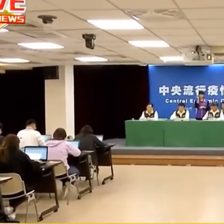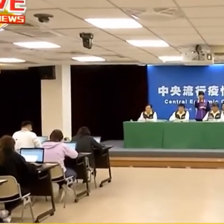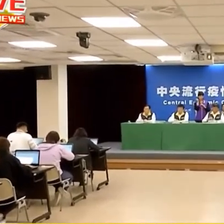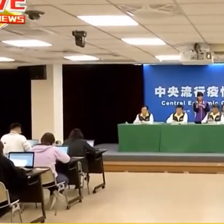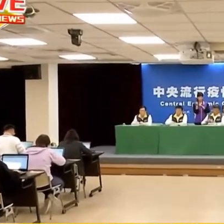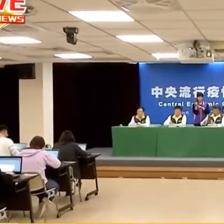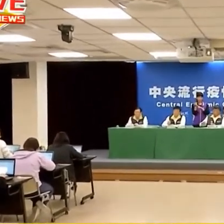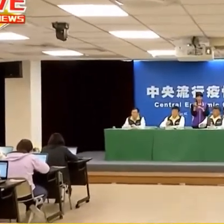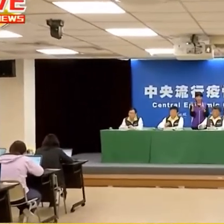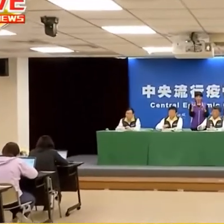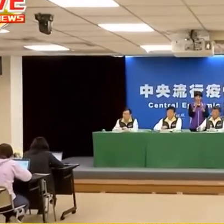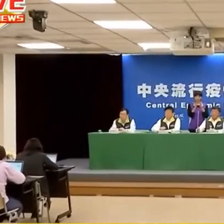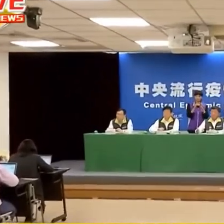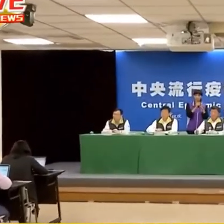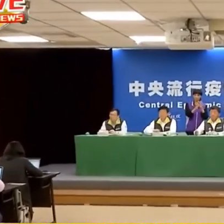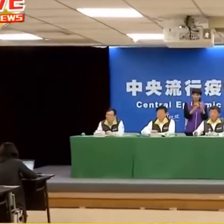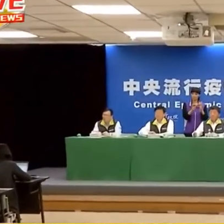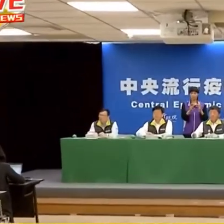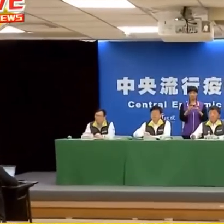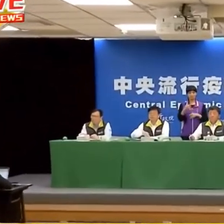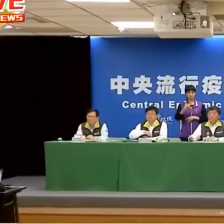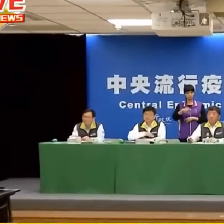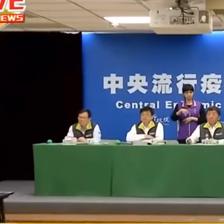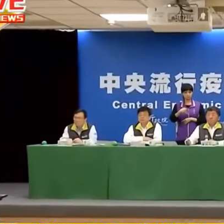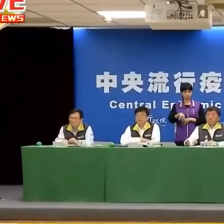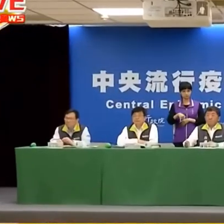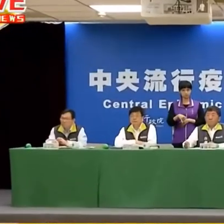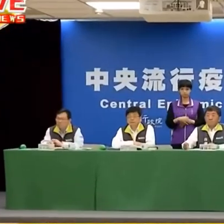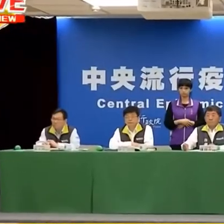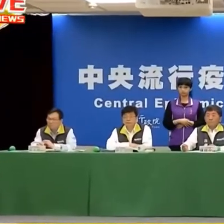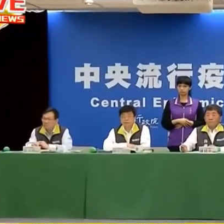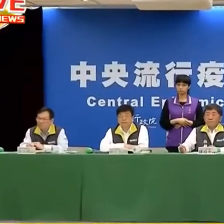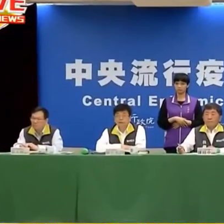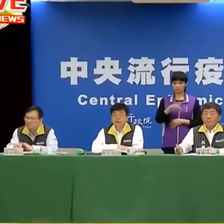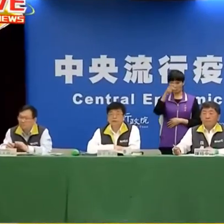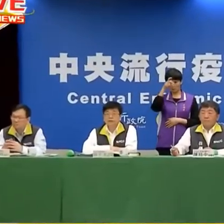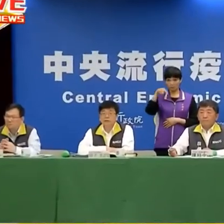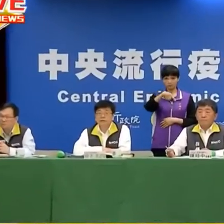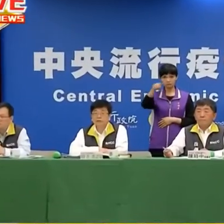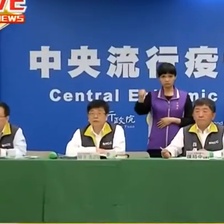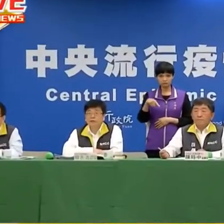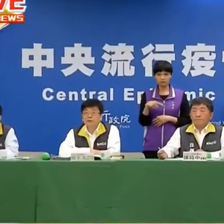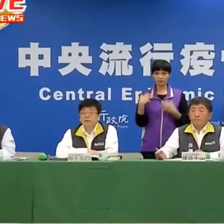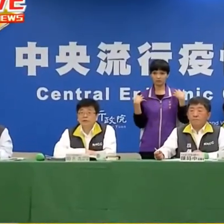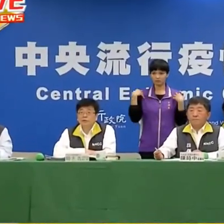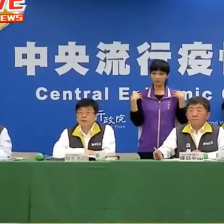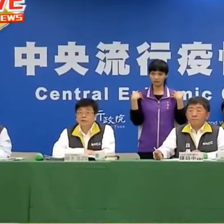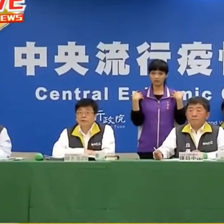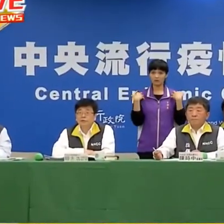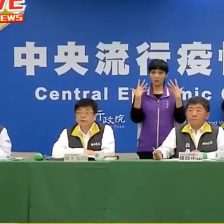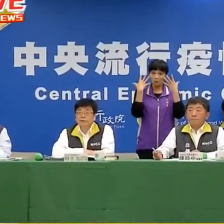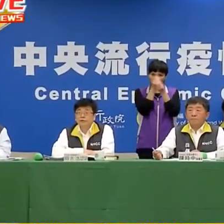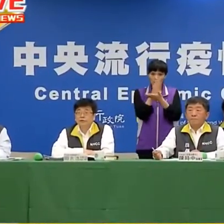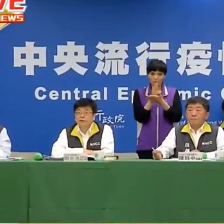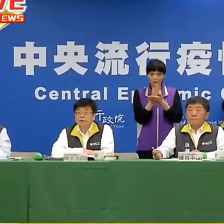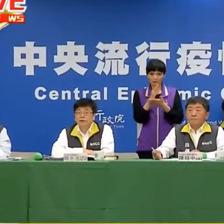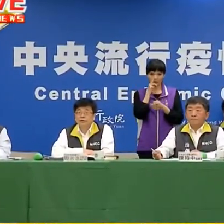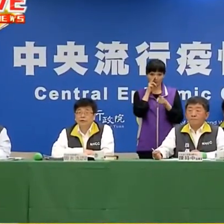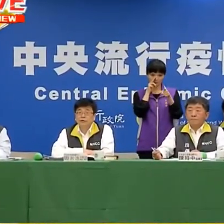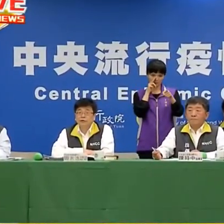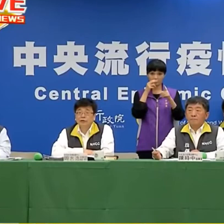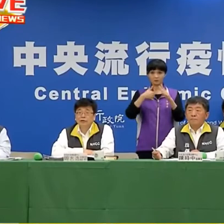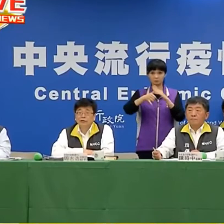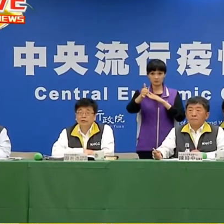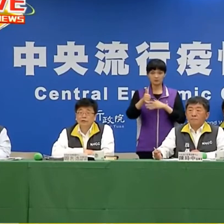手机定位有些错误，甚至收讯不佳的情况，让基层人员忙翻天，甚至会误判他已经离开了。不晓得指挥中